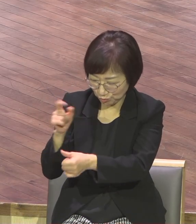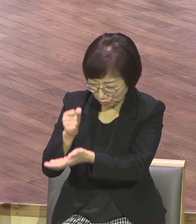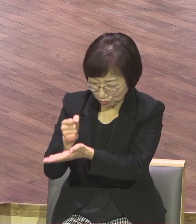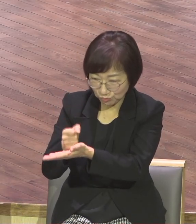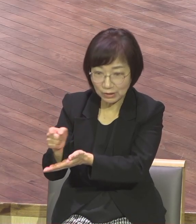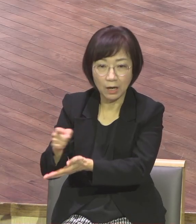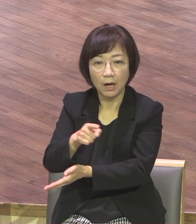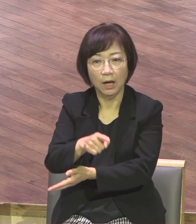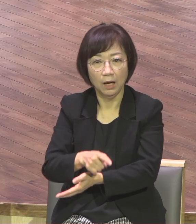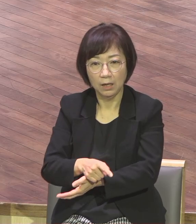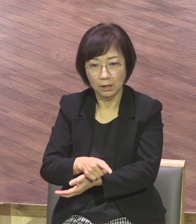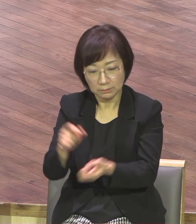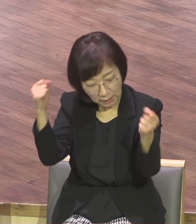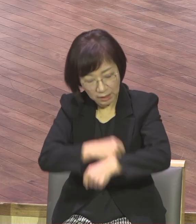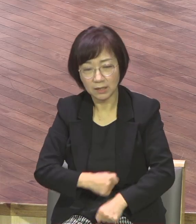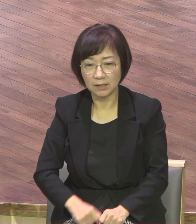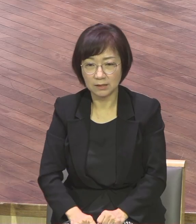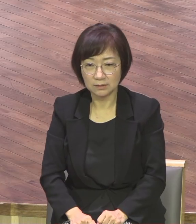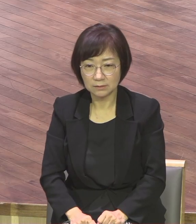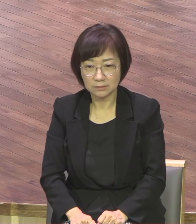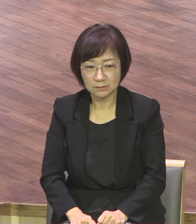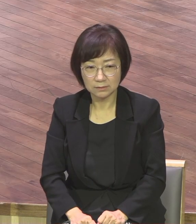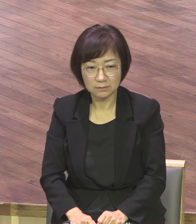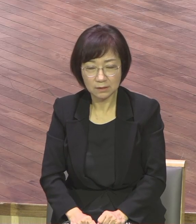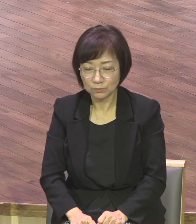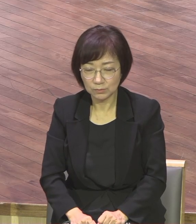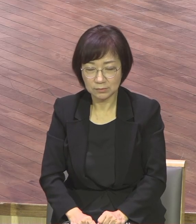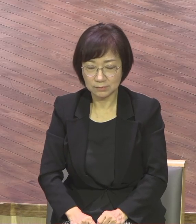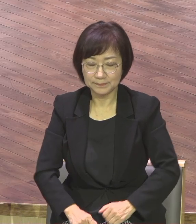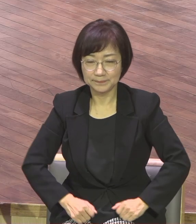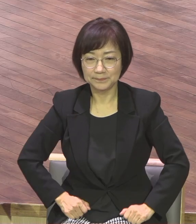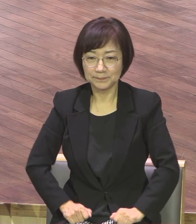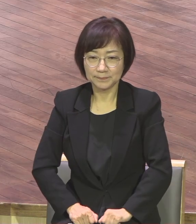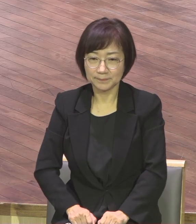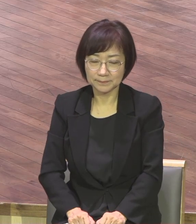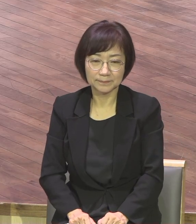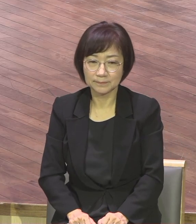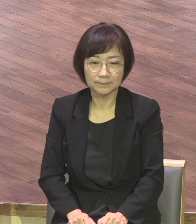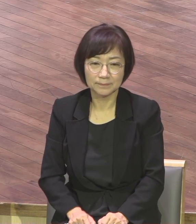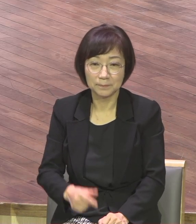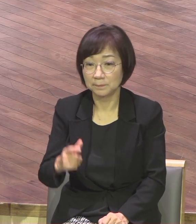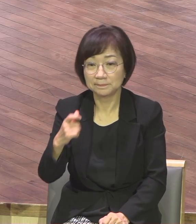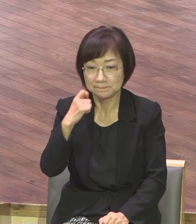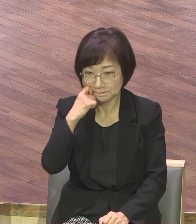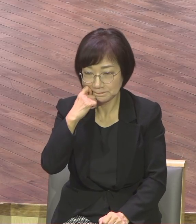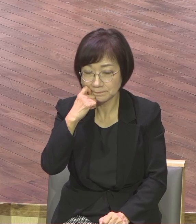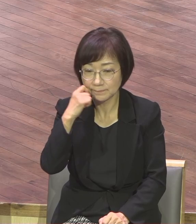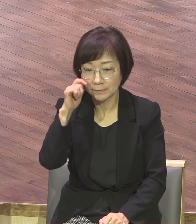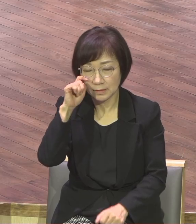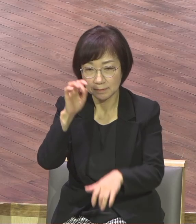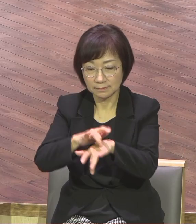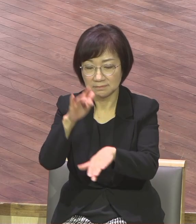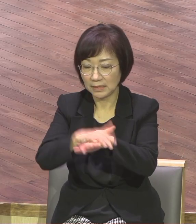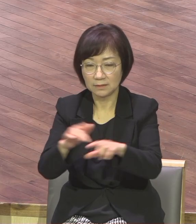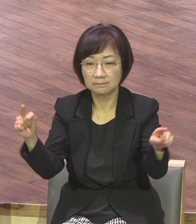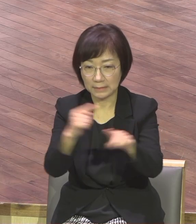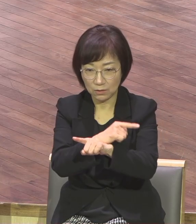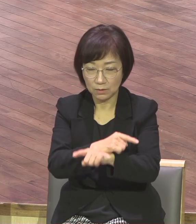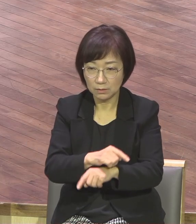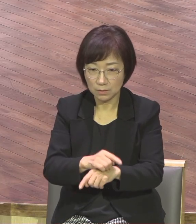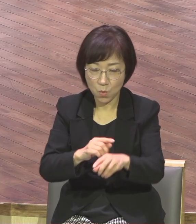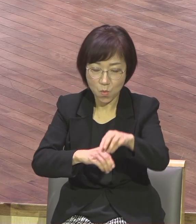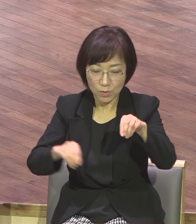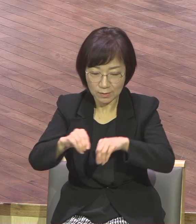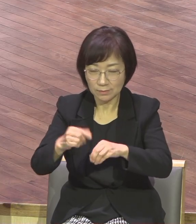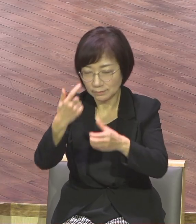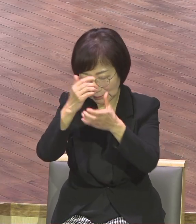사람 망해요. 되게 똑똑한 것 같은데 실제로 나중에 다 망한다니까. 빨리 고쳐야 돼요 그거. 그런 분 한